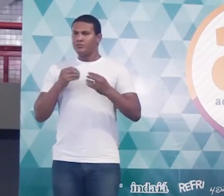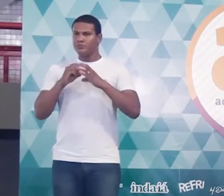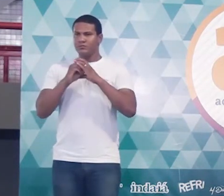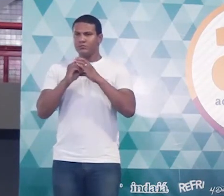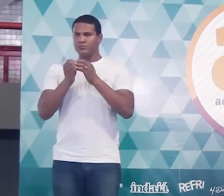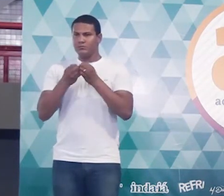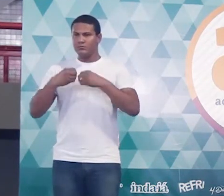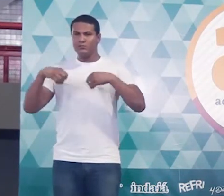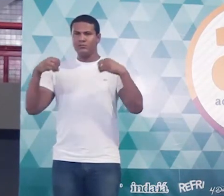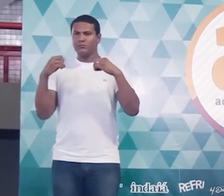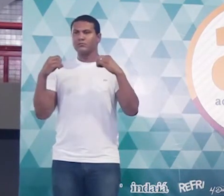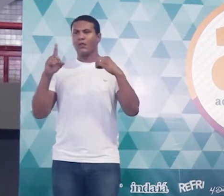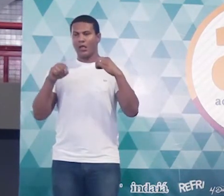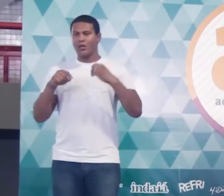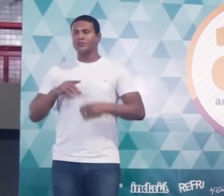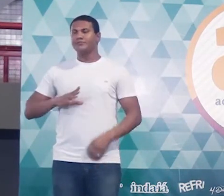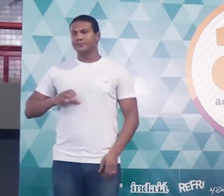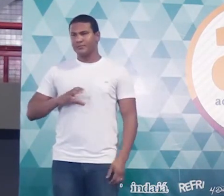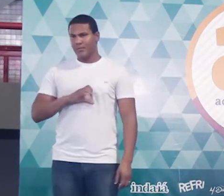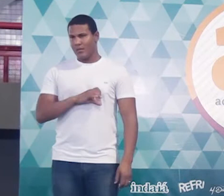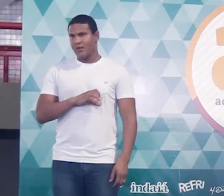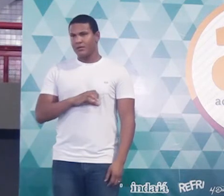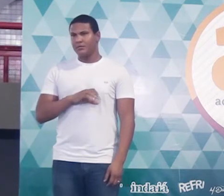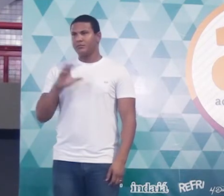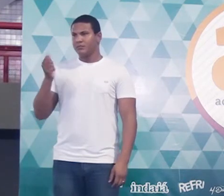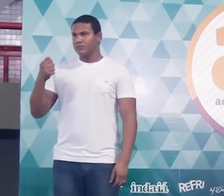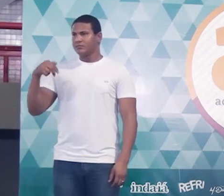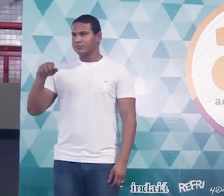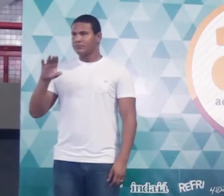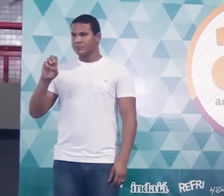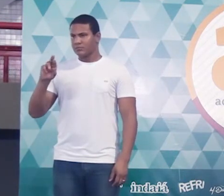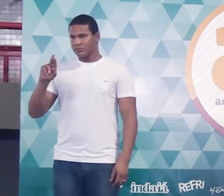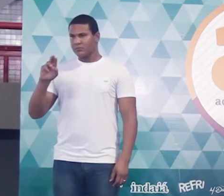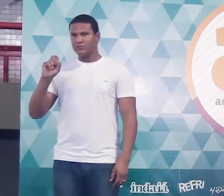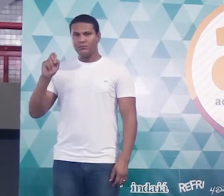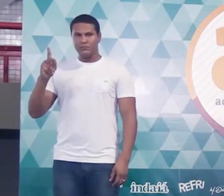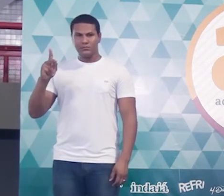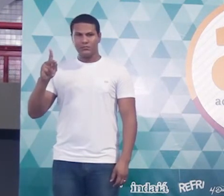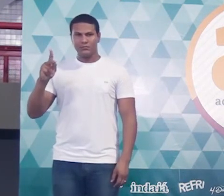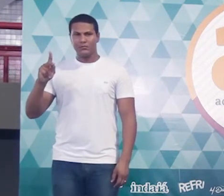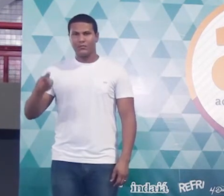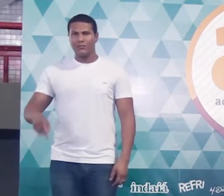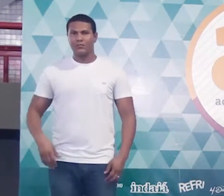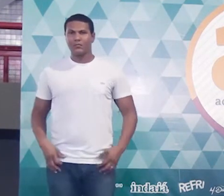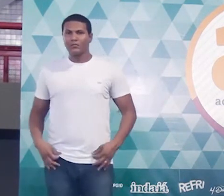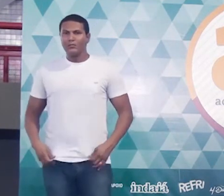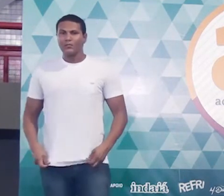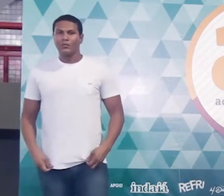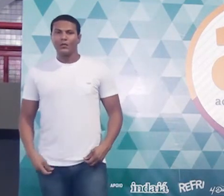é o carcinoma. Tá certo? Respondendo aqui as perguntas agora.